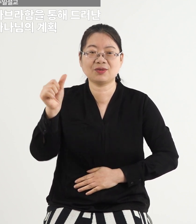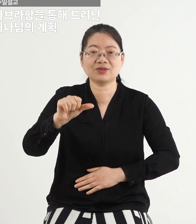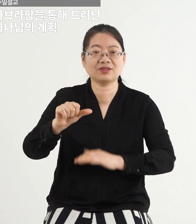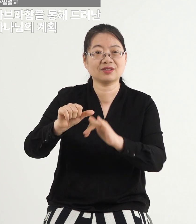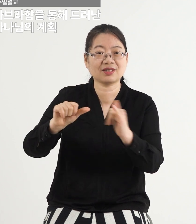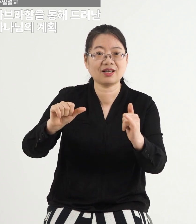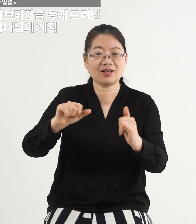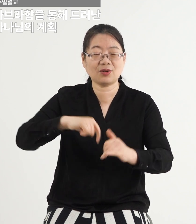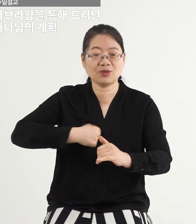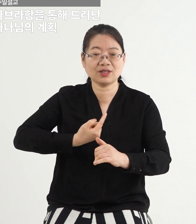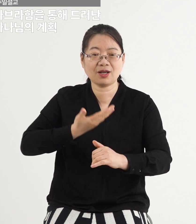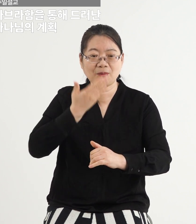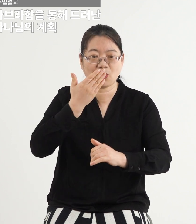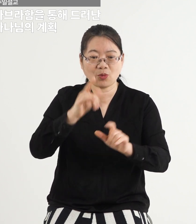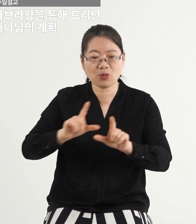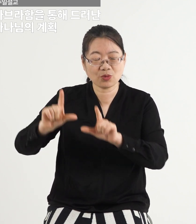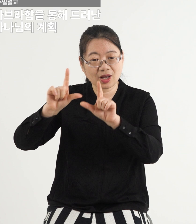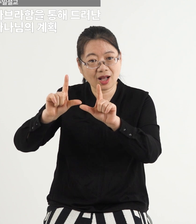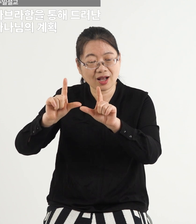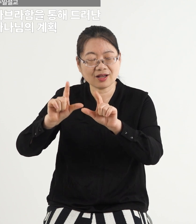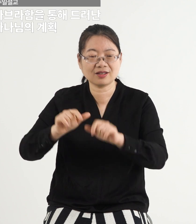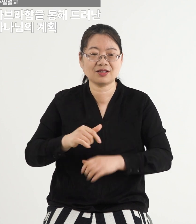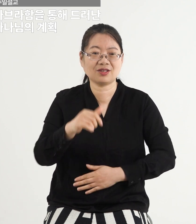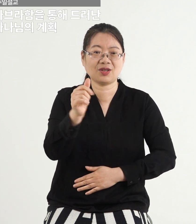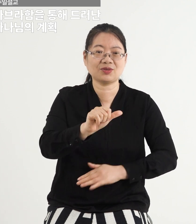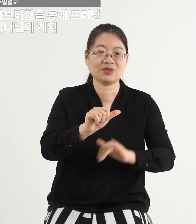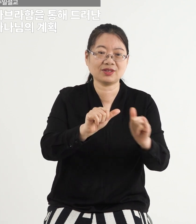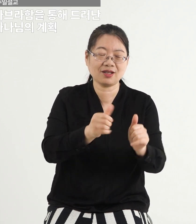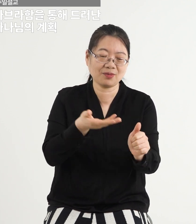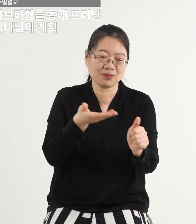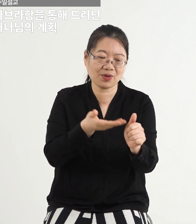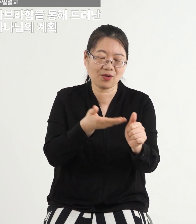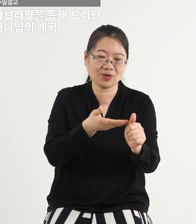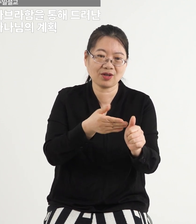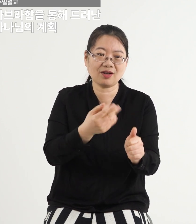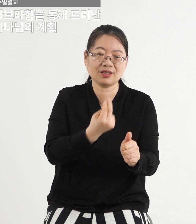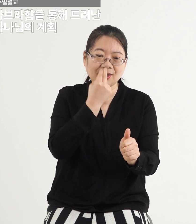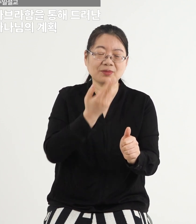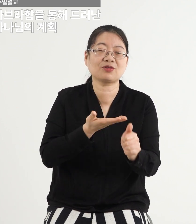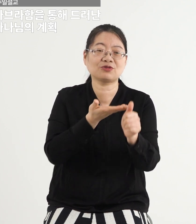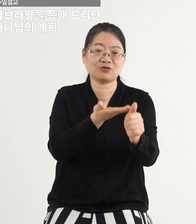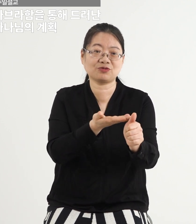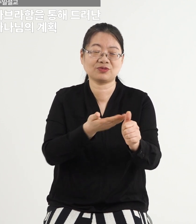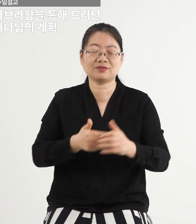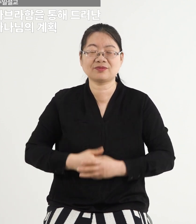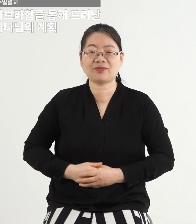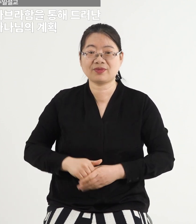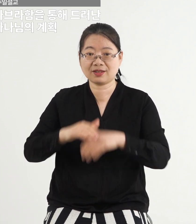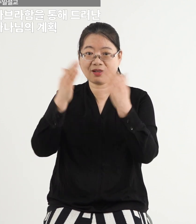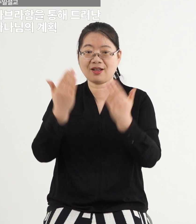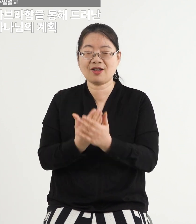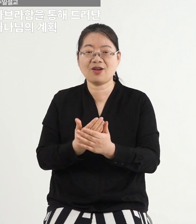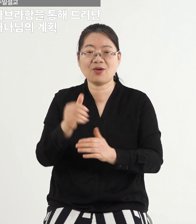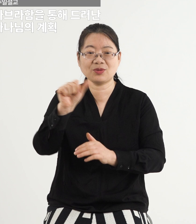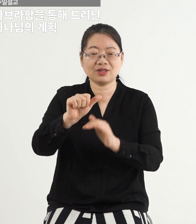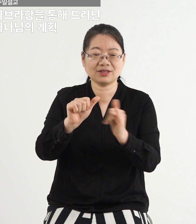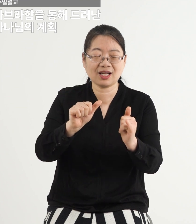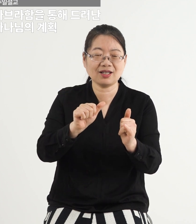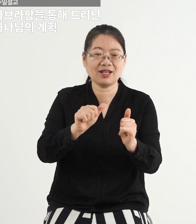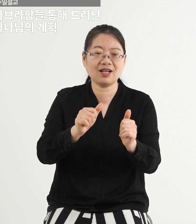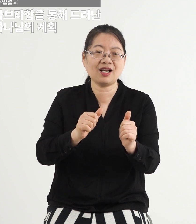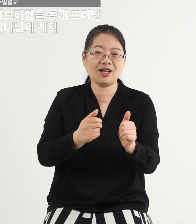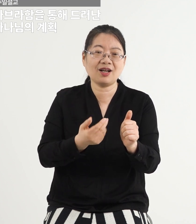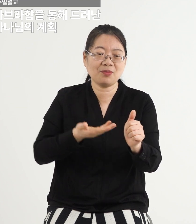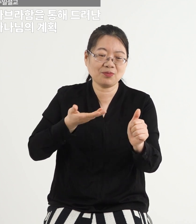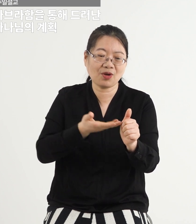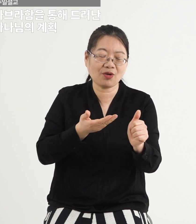5,000명분을 혼자 먹고 살래요? 5,000명을 먹여 살릴래요? 그러면 다 5,000명을 먹여